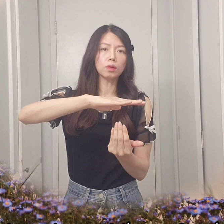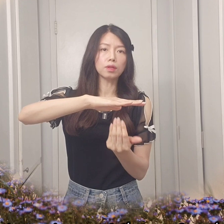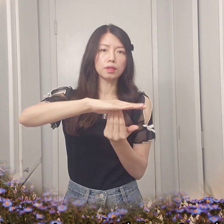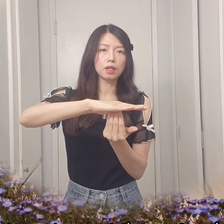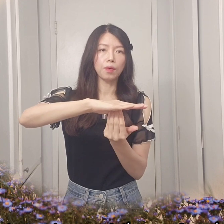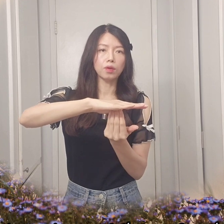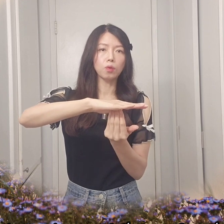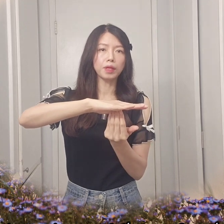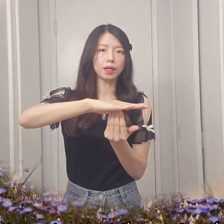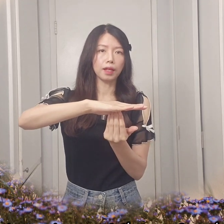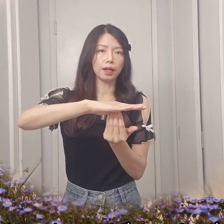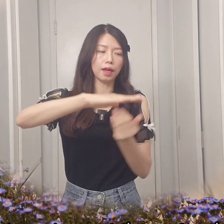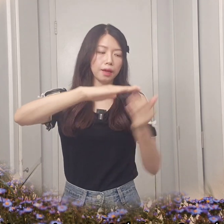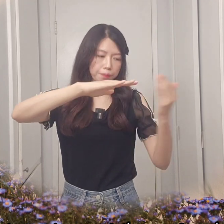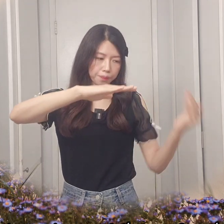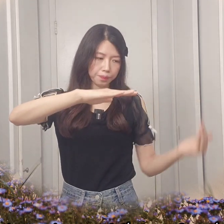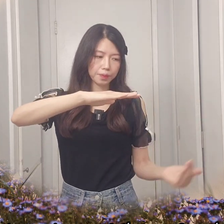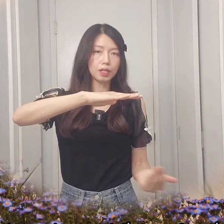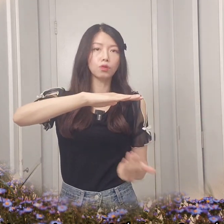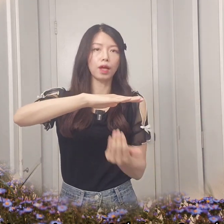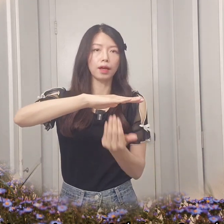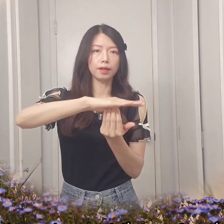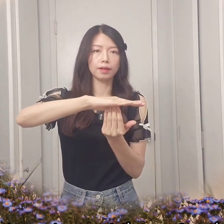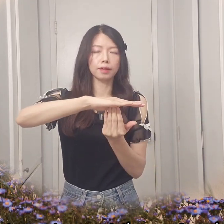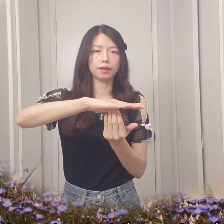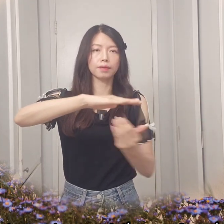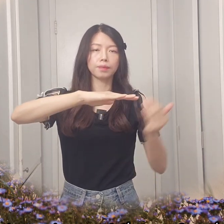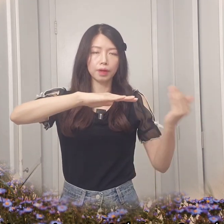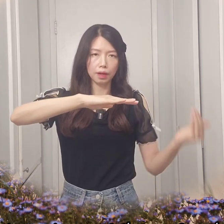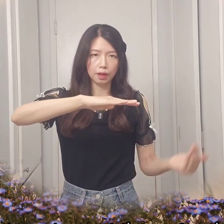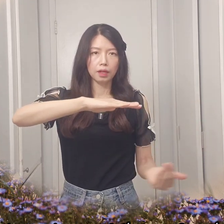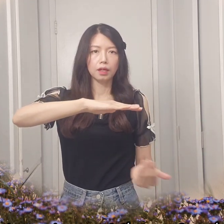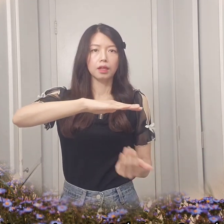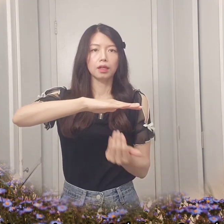오셨다가 손끝이 왼손바닥에 닿게 이루다.